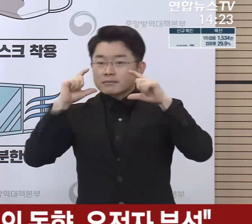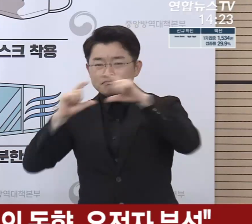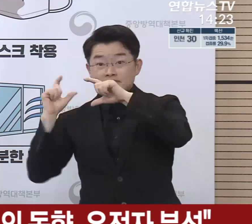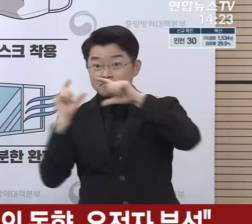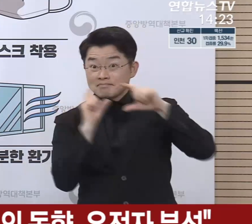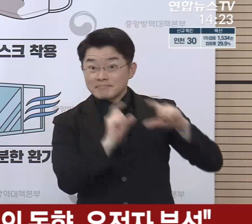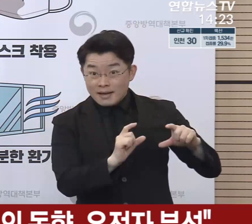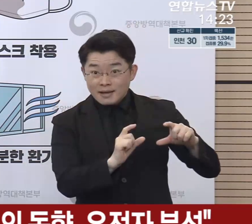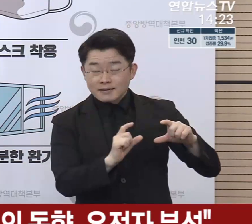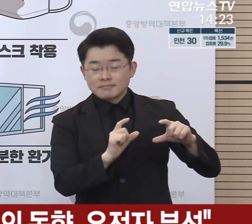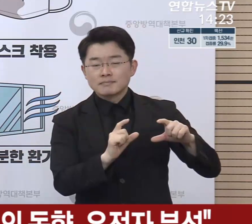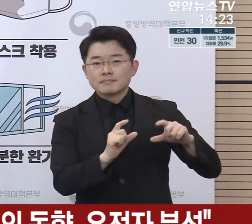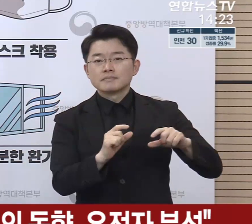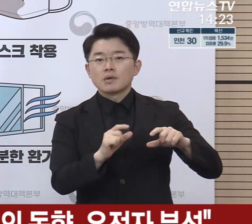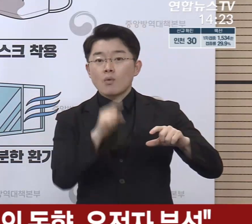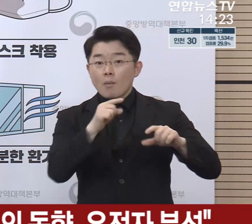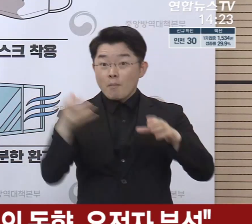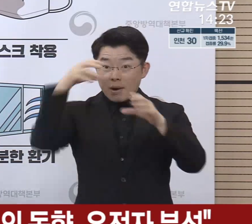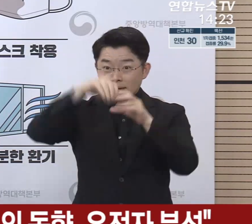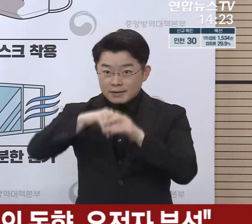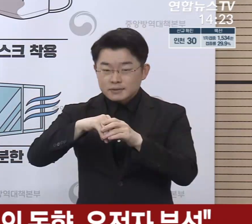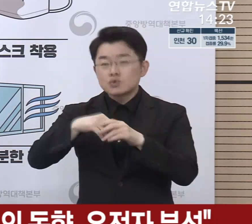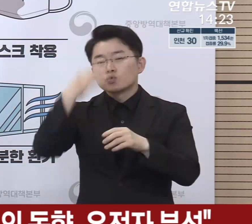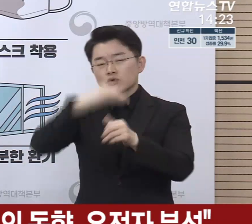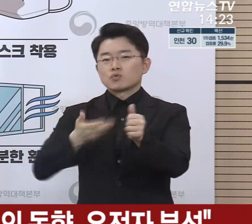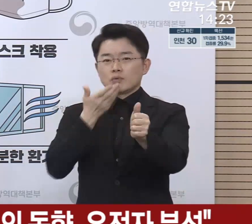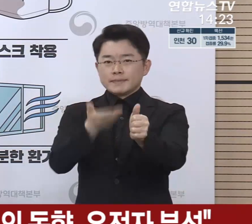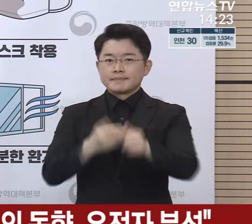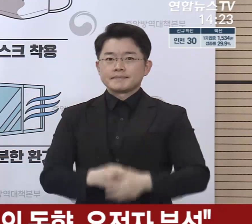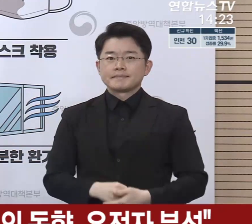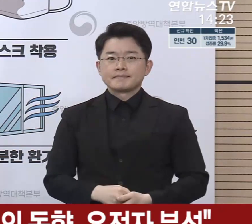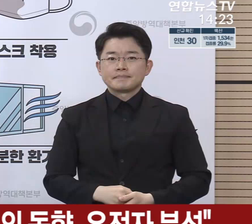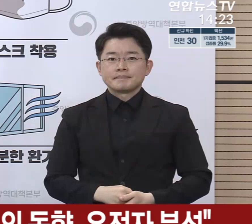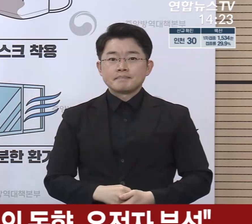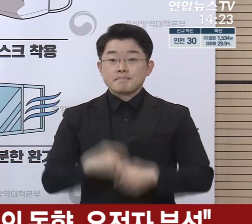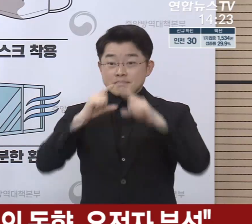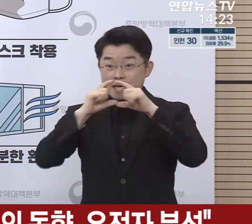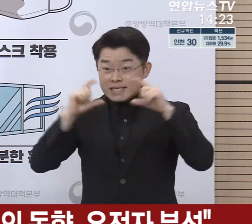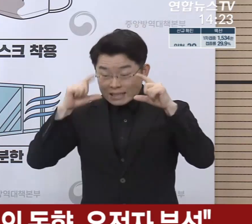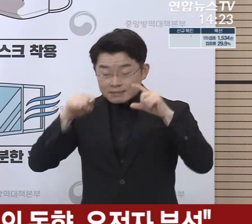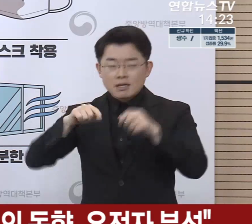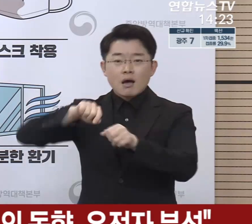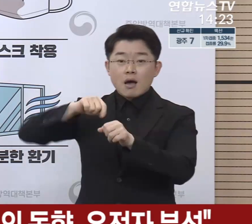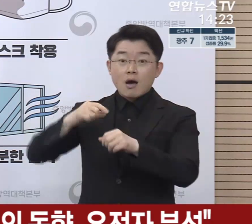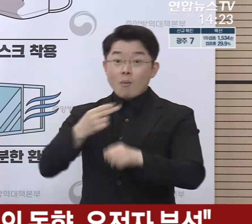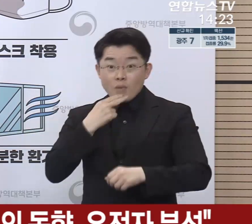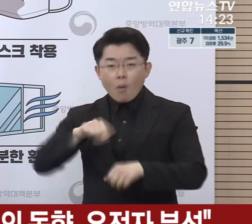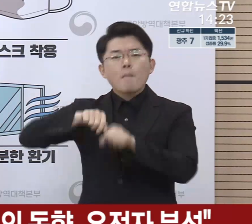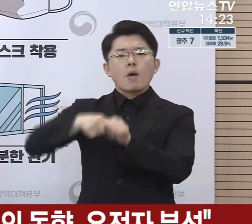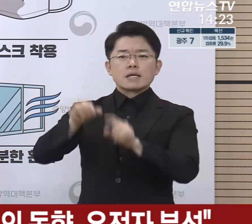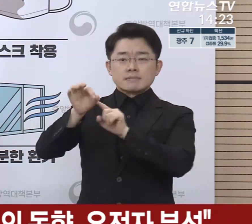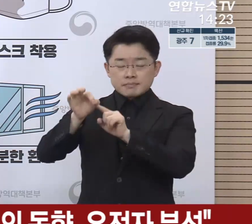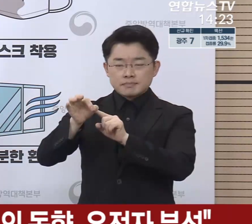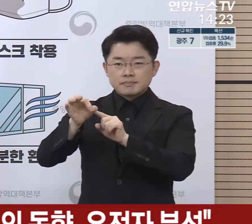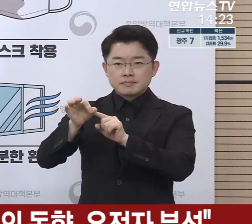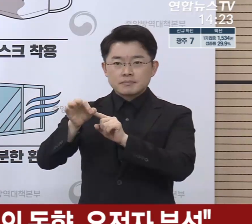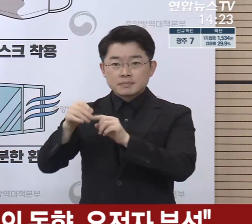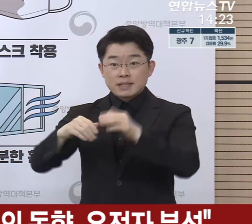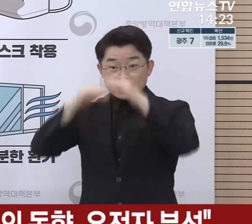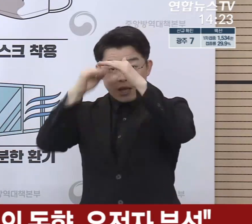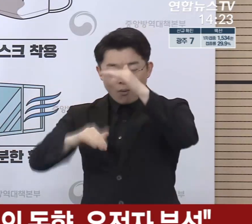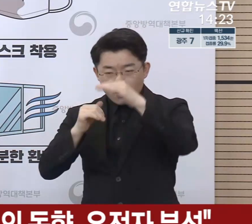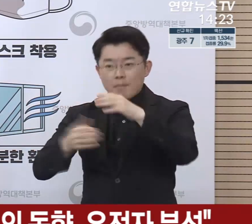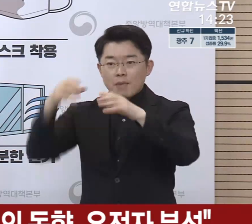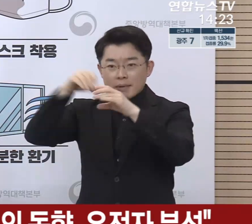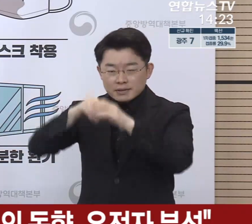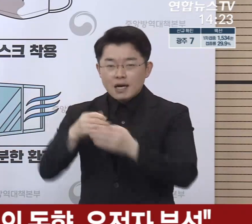내용을 반영하여 마스크에 관련된 과태료, 부과 업무 안내서를 개정하여 지자체에 안내를